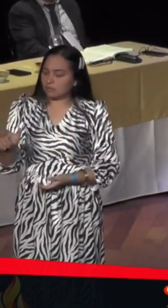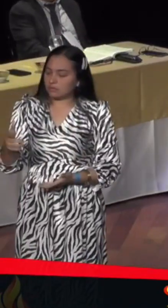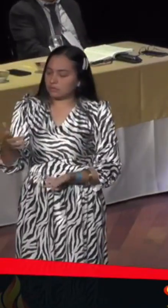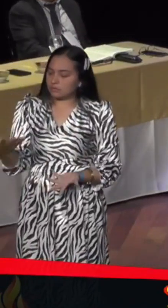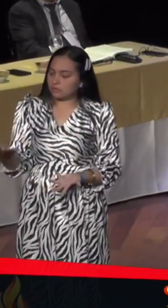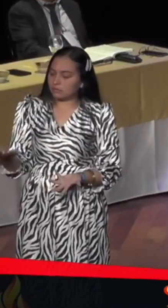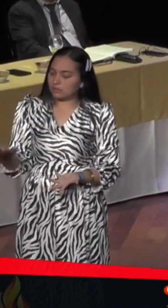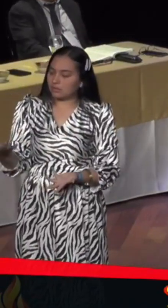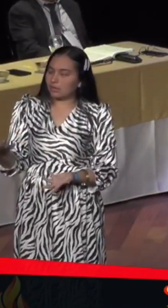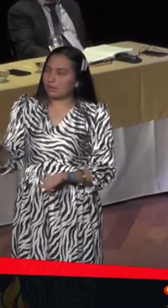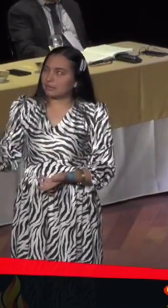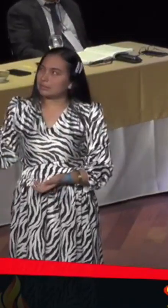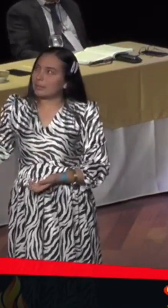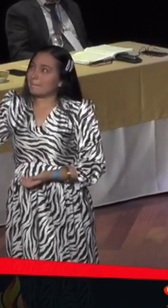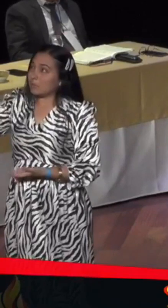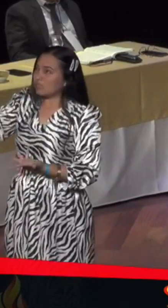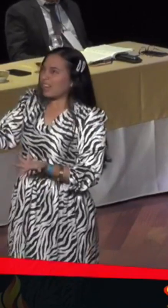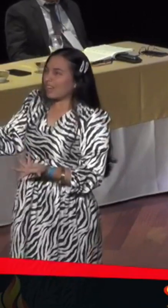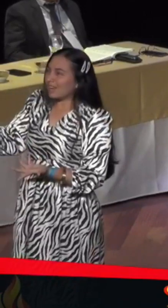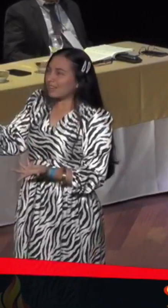primero conquistar su corazón.